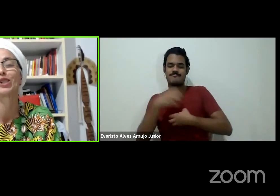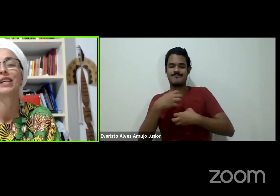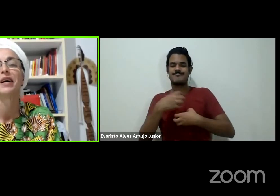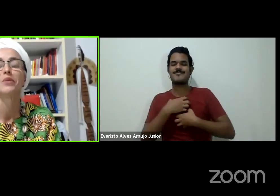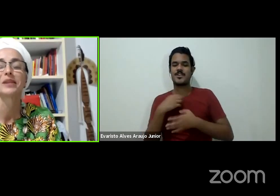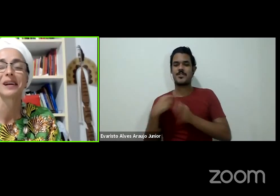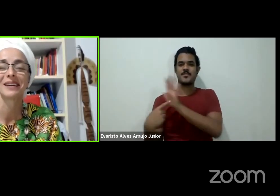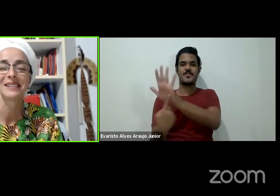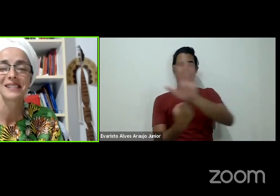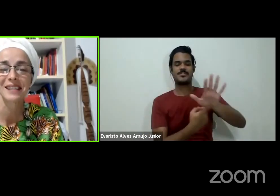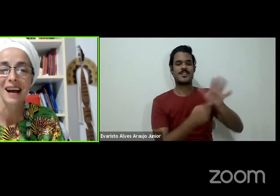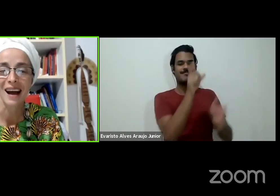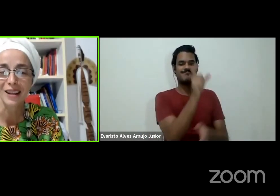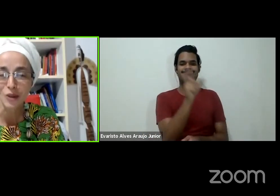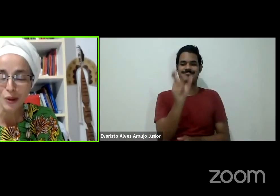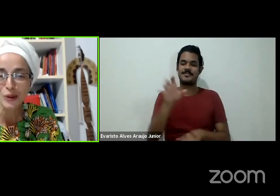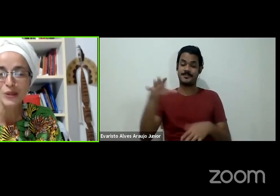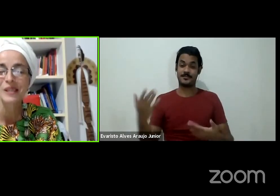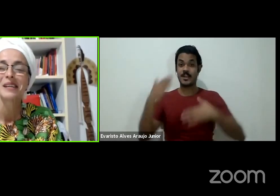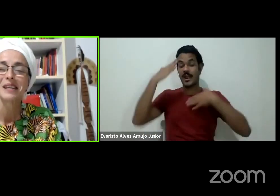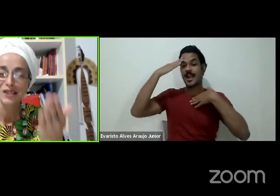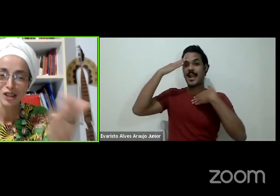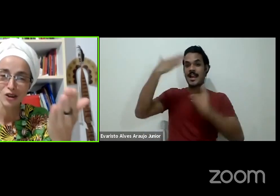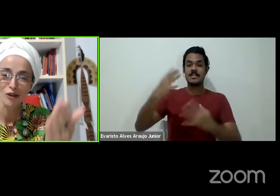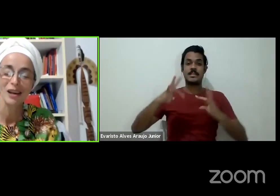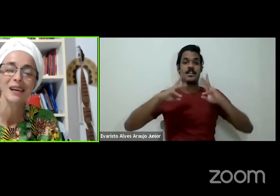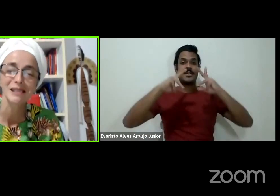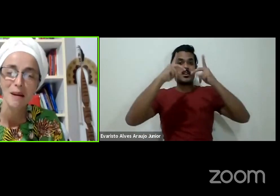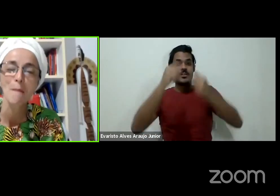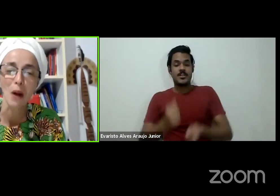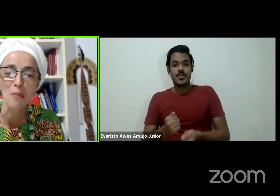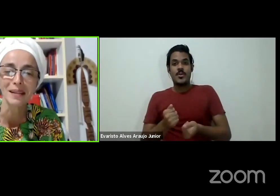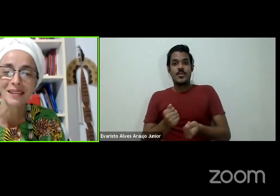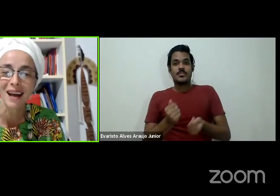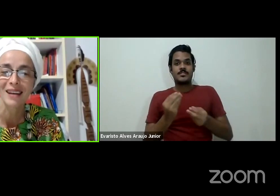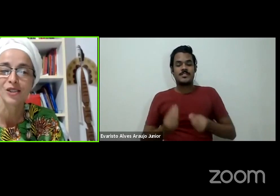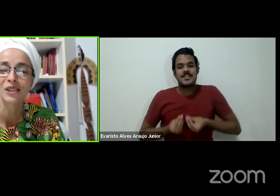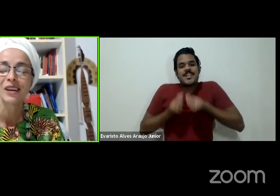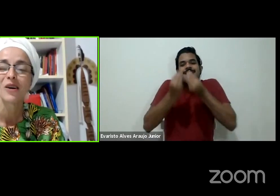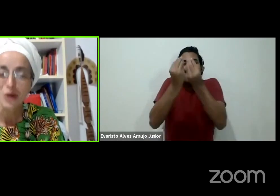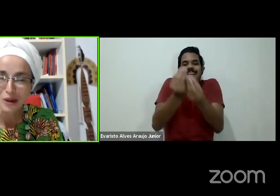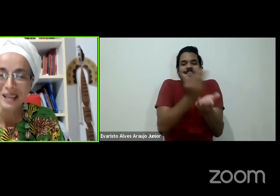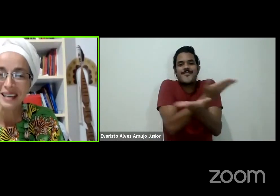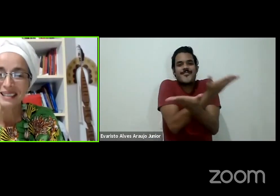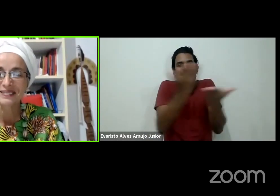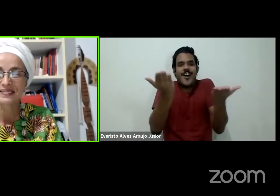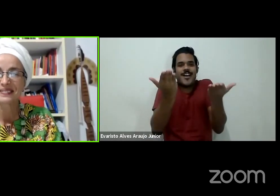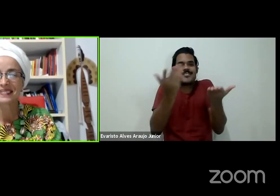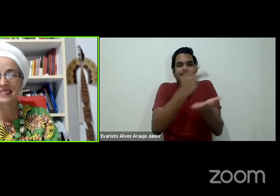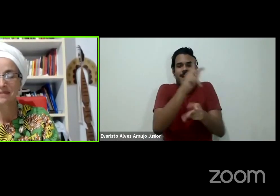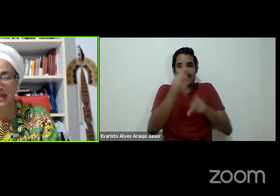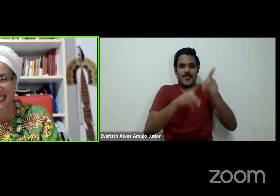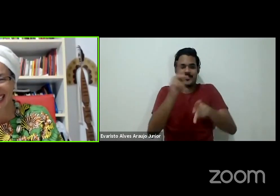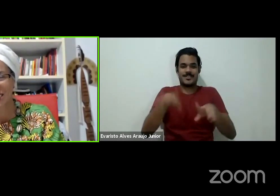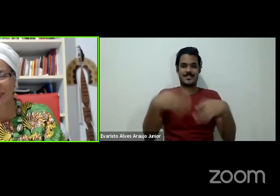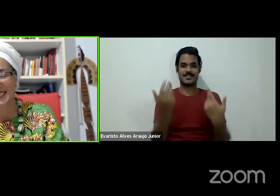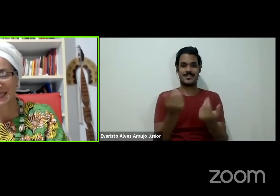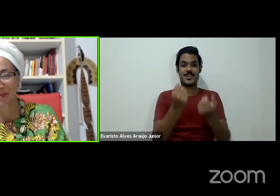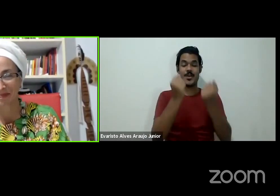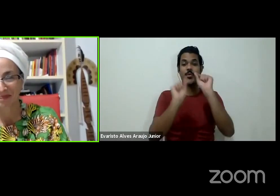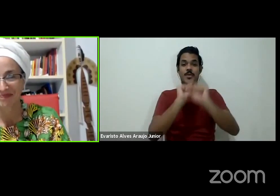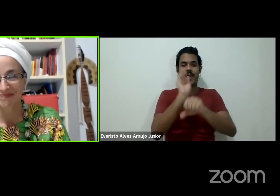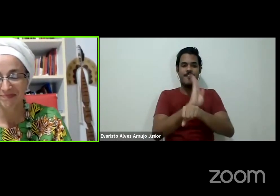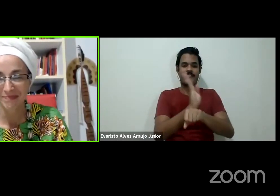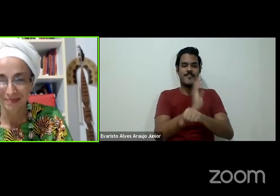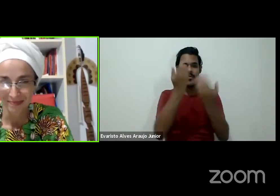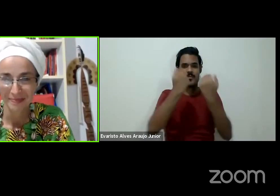da gente. Muito agradecida a todos e a gente oferece para a humanidade Oriqui. Muita